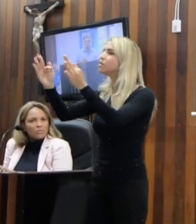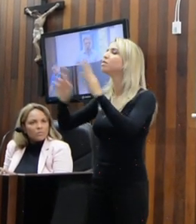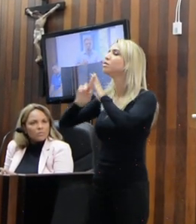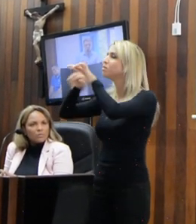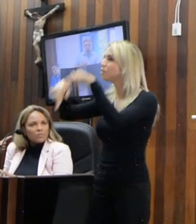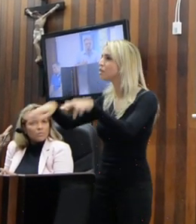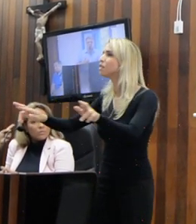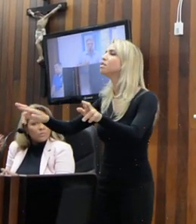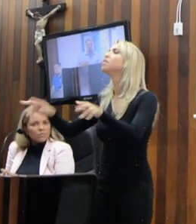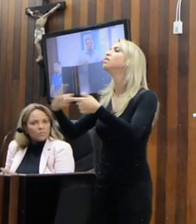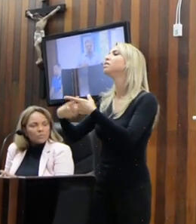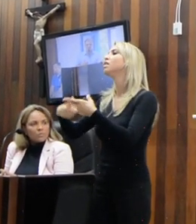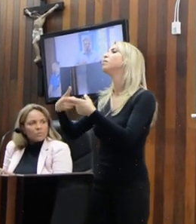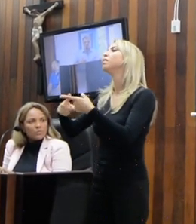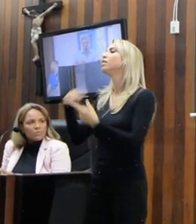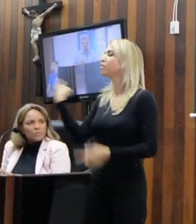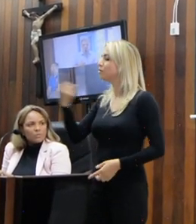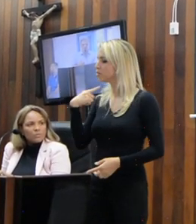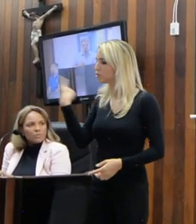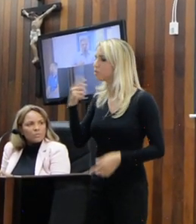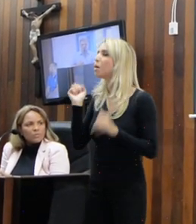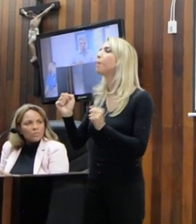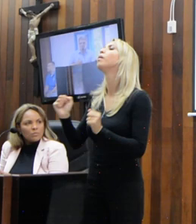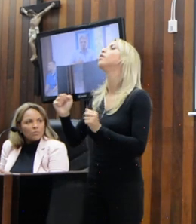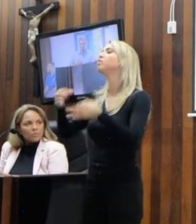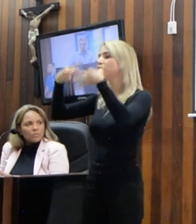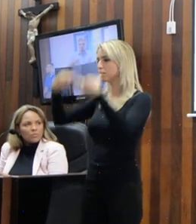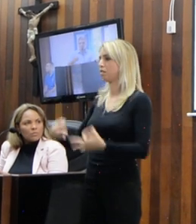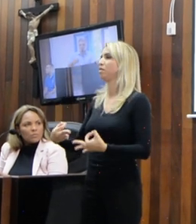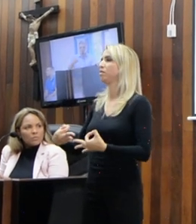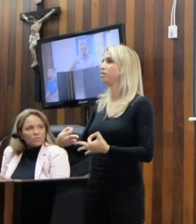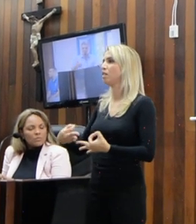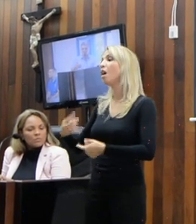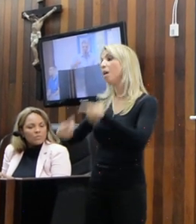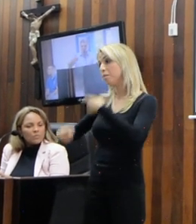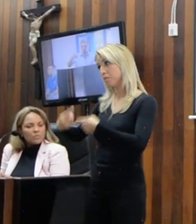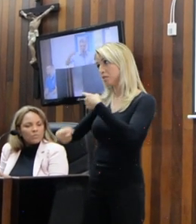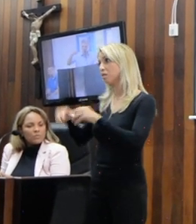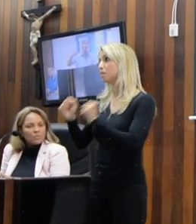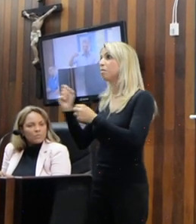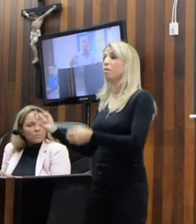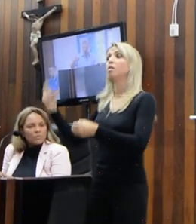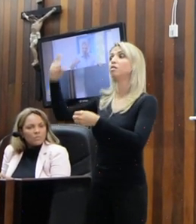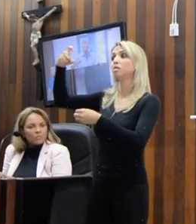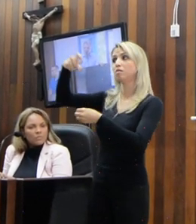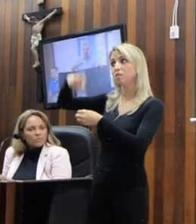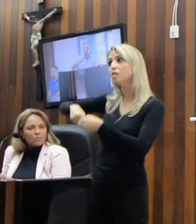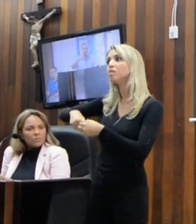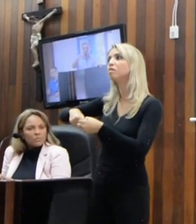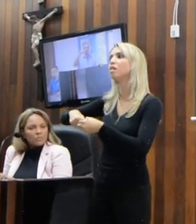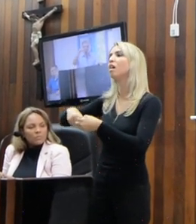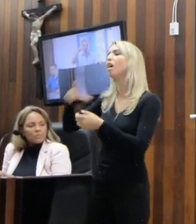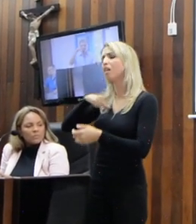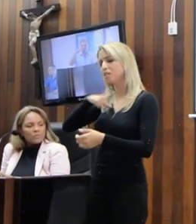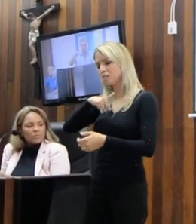que as coisas podem dar certo, que a política pode voltar a